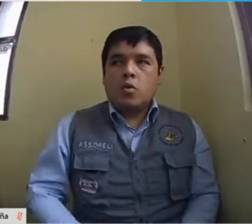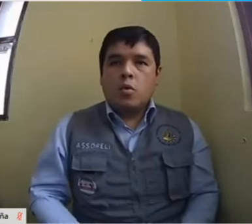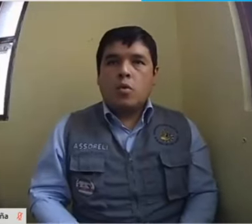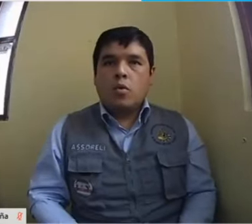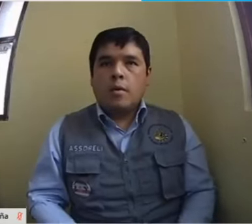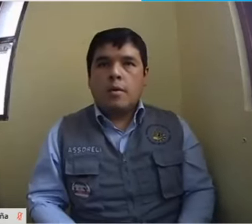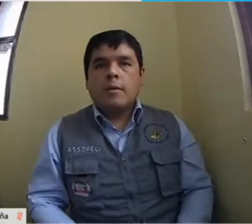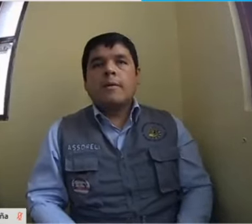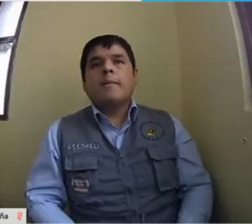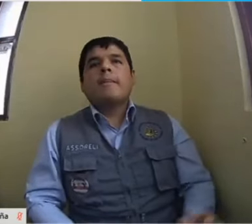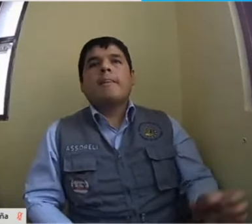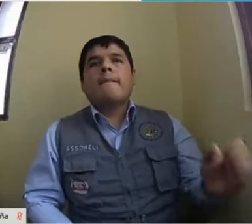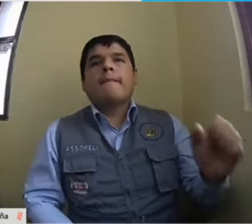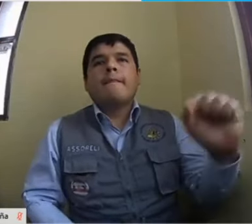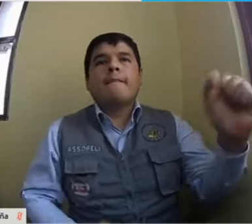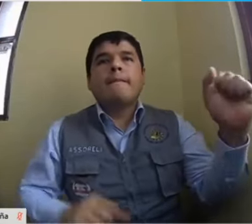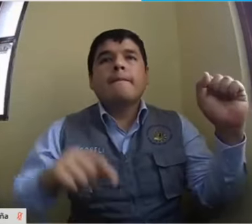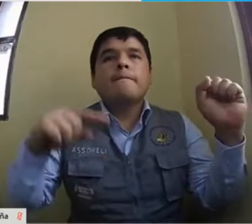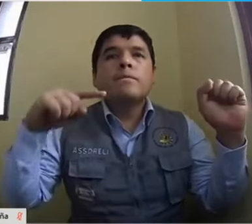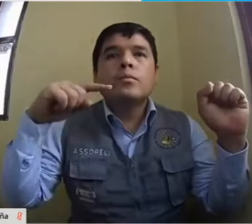y el pulgar que baja por el pecho, hijo.